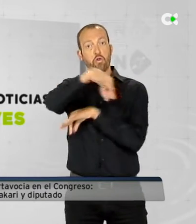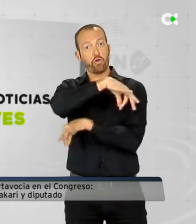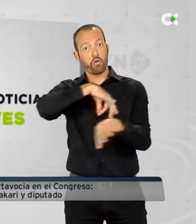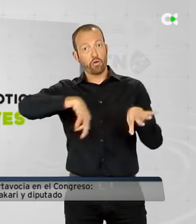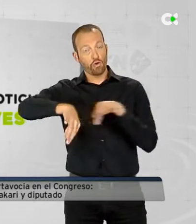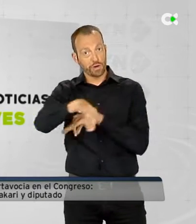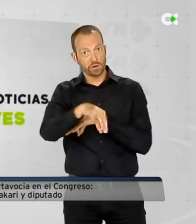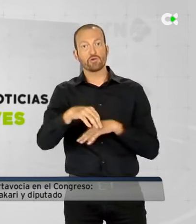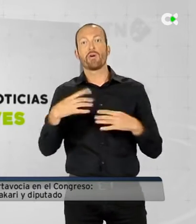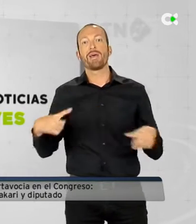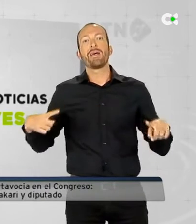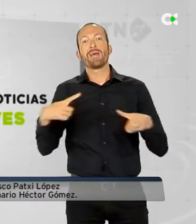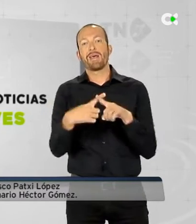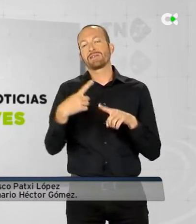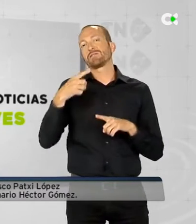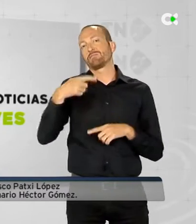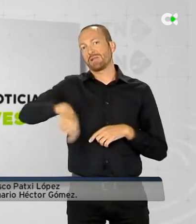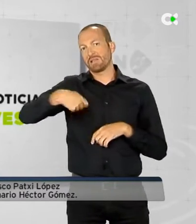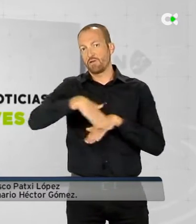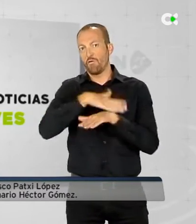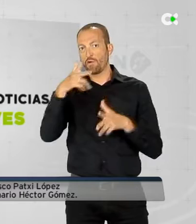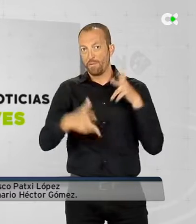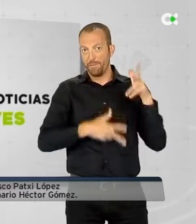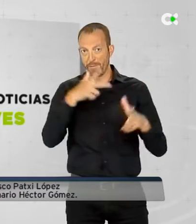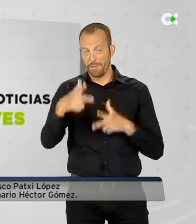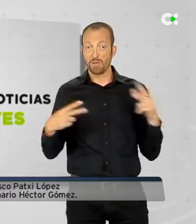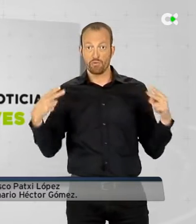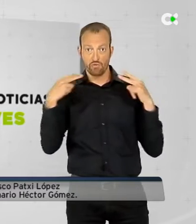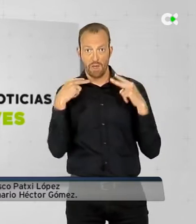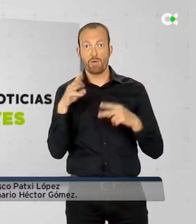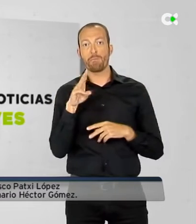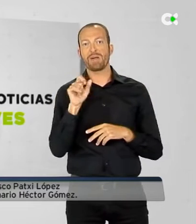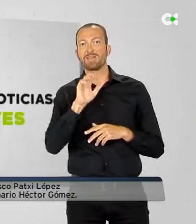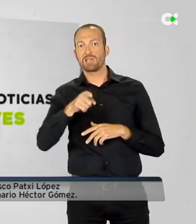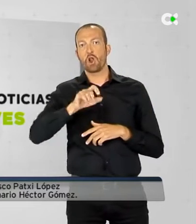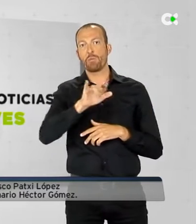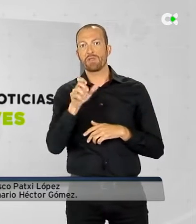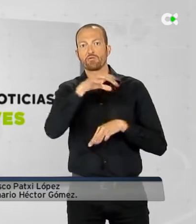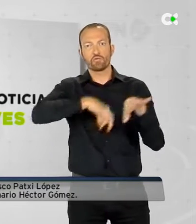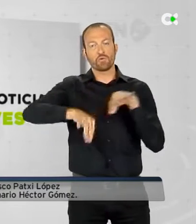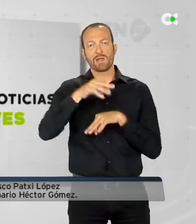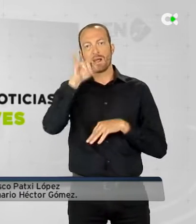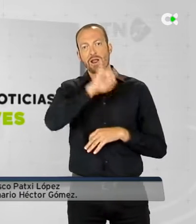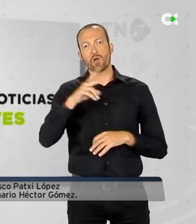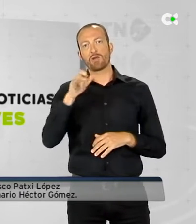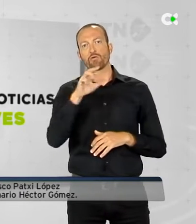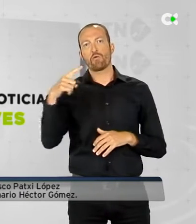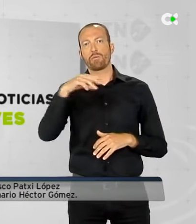ex Lendakari y diputado del País Vasco, Patxi López, sustituye al canario Héctor Gómez.